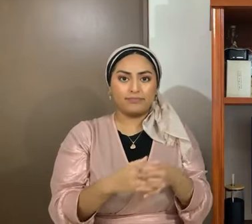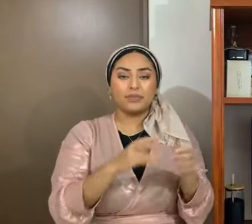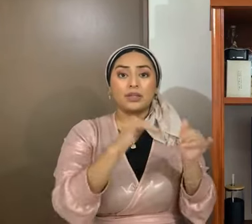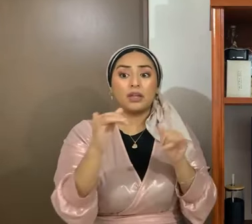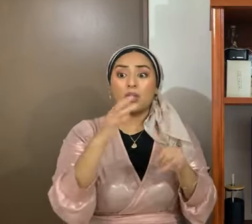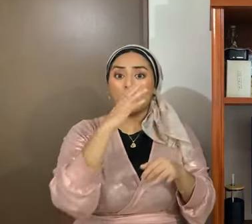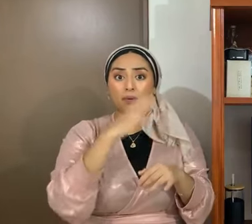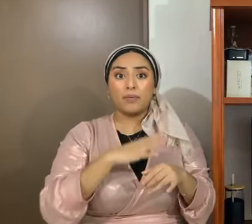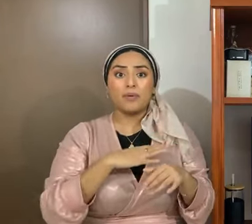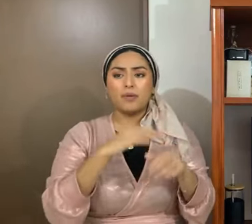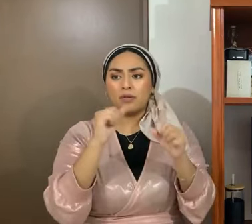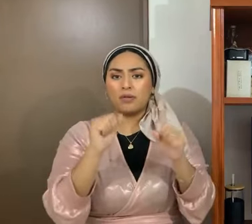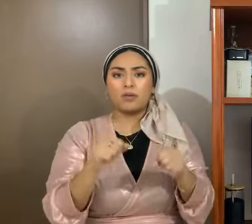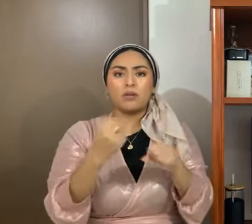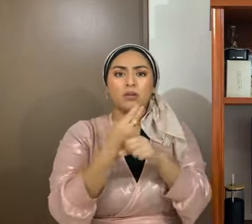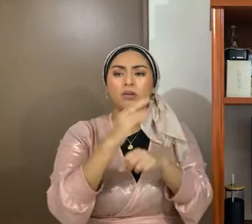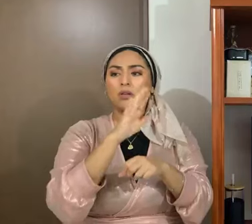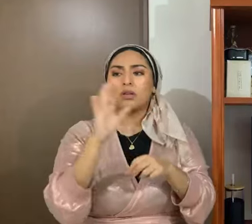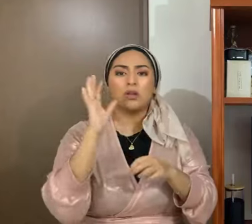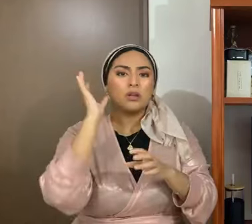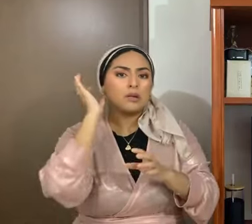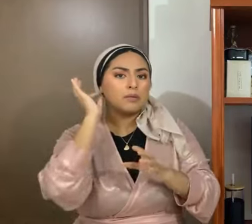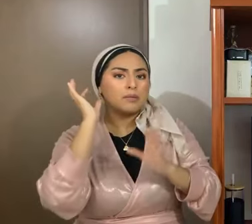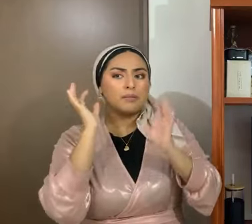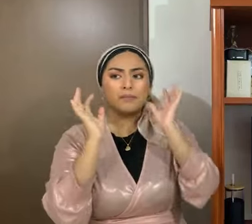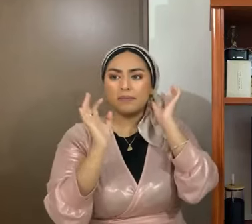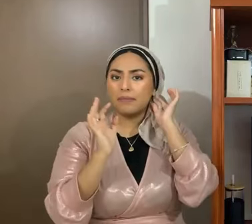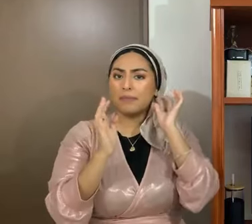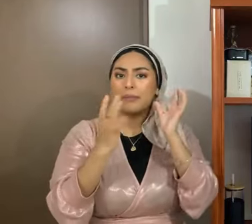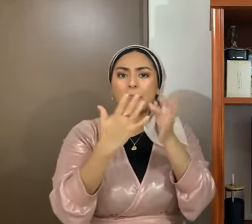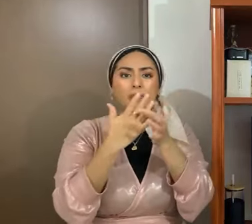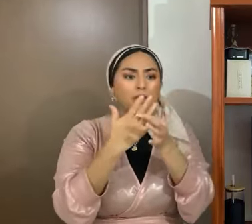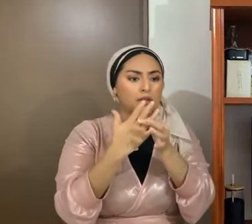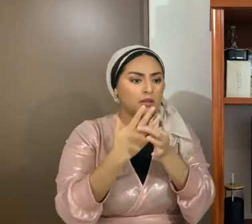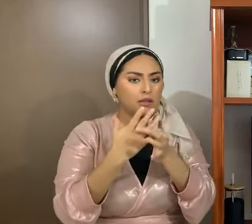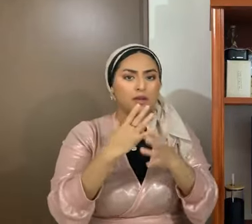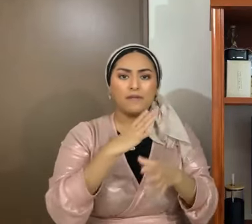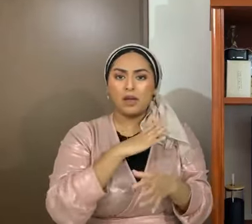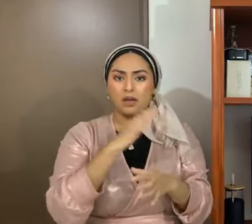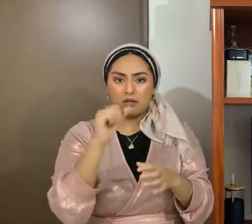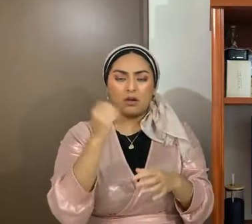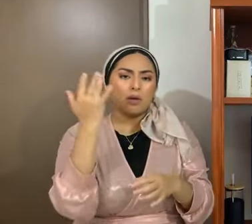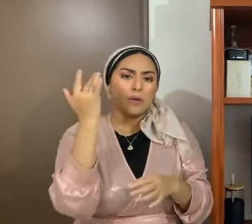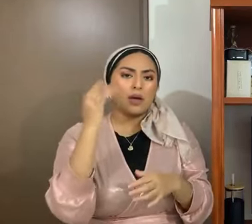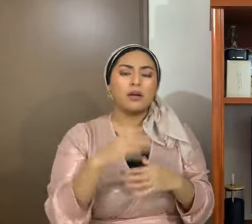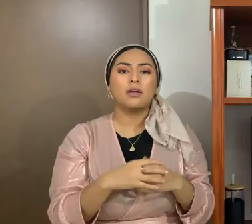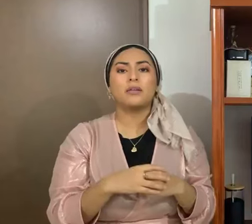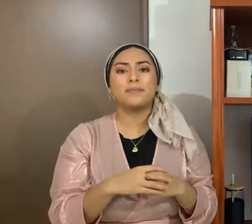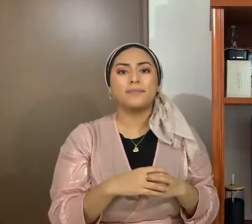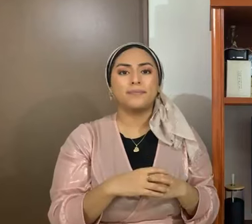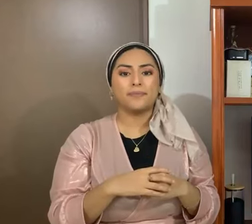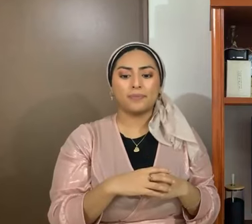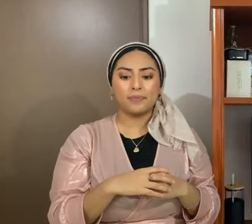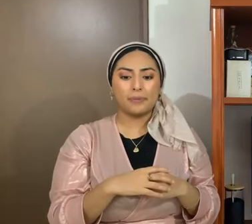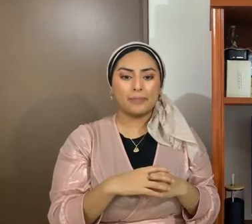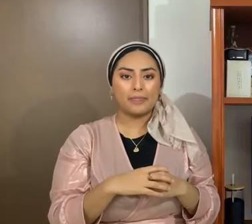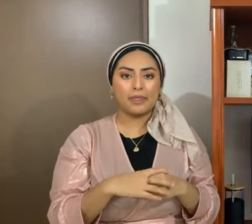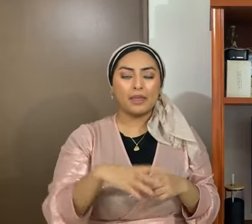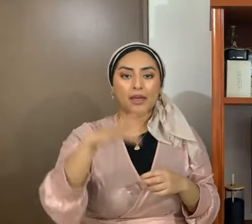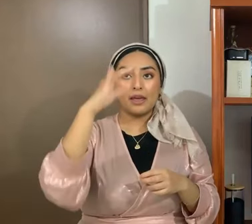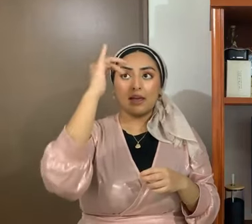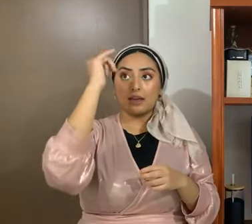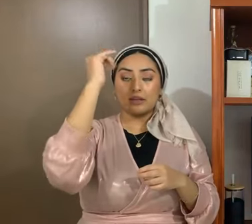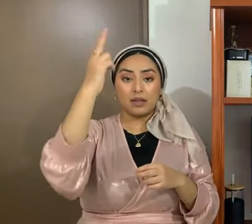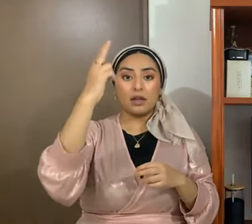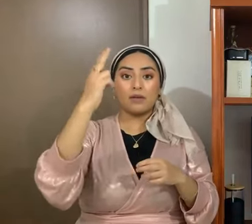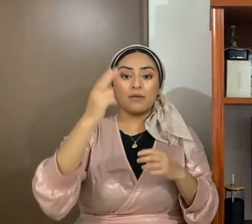las mujercitas pueden usar sus aretes, pueden usar su anillo, claro que sí. ¿Por qué? Porque es